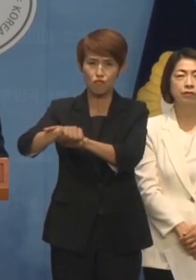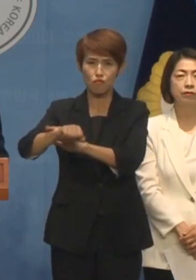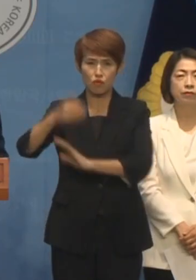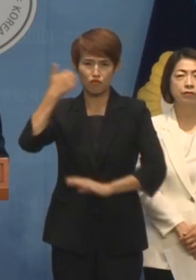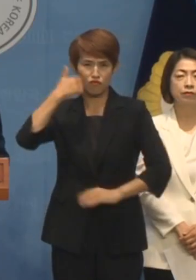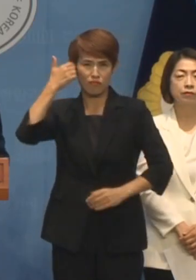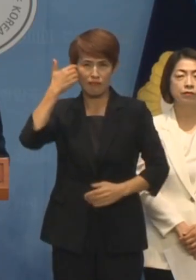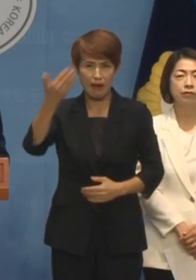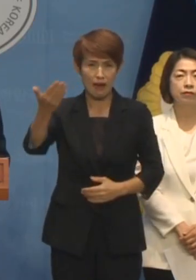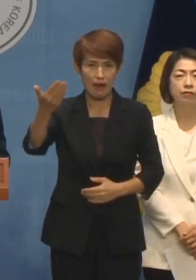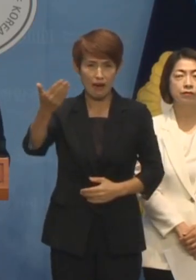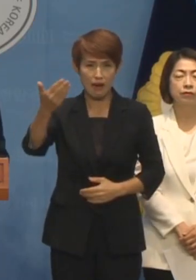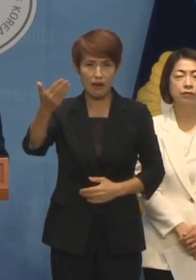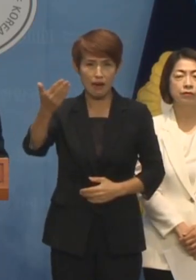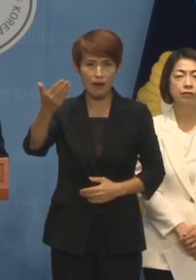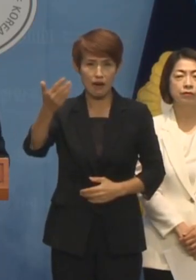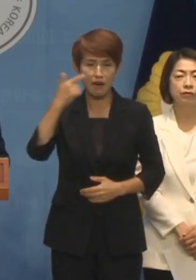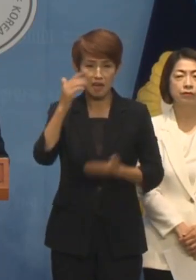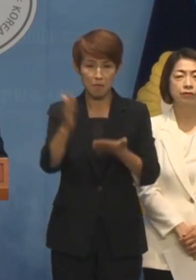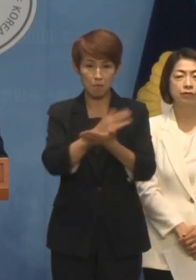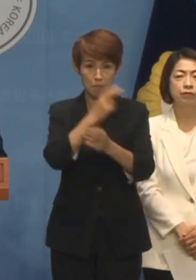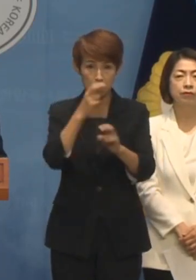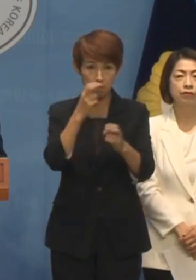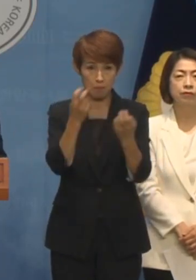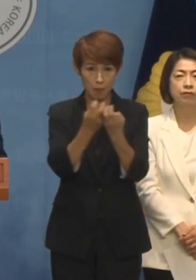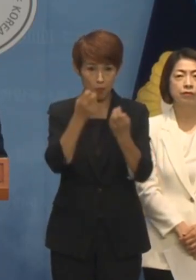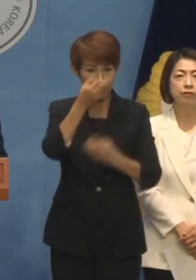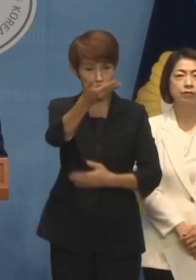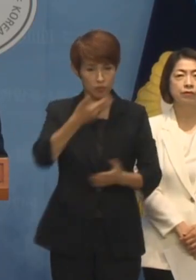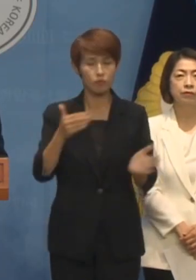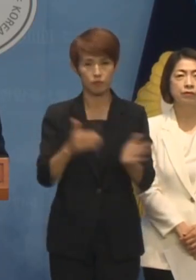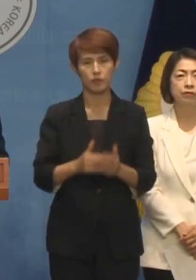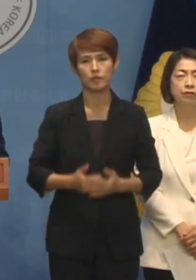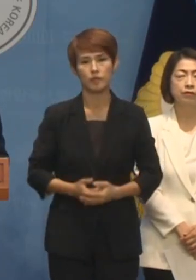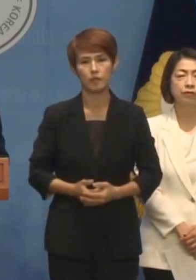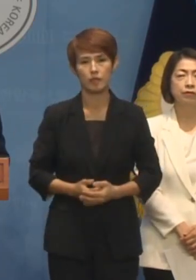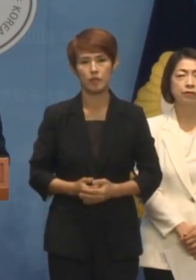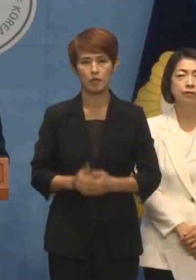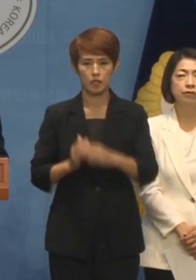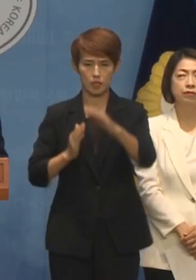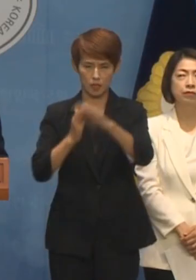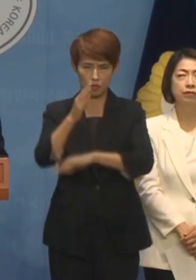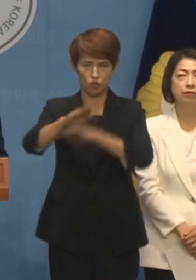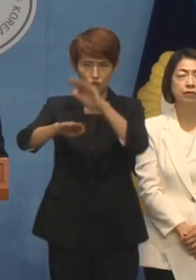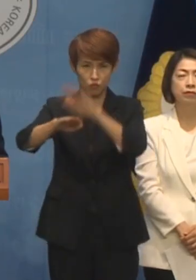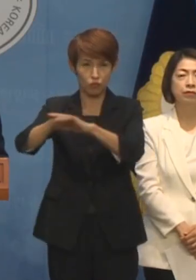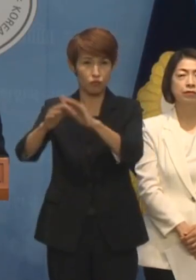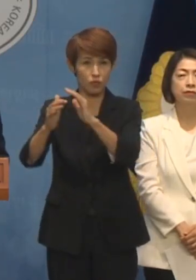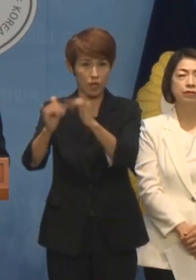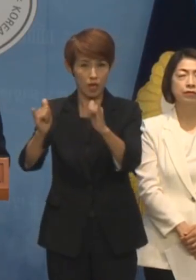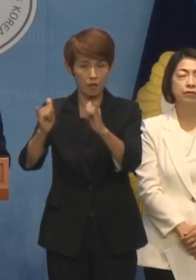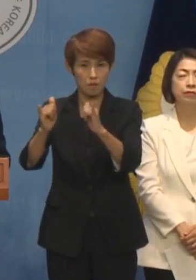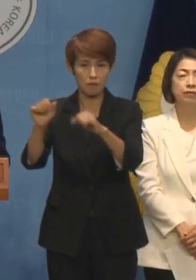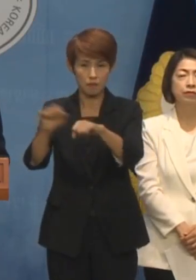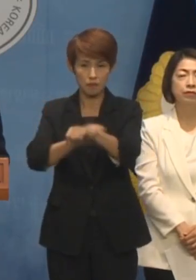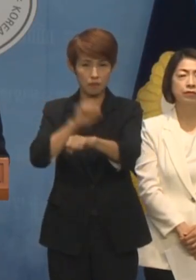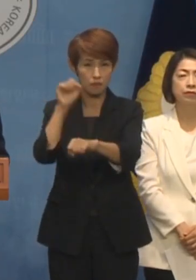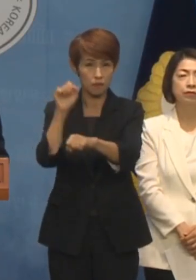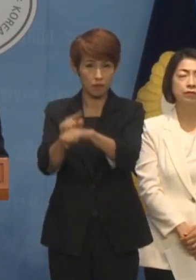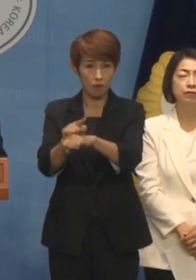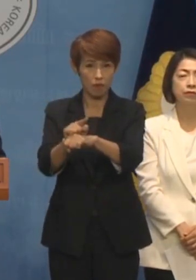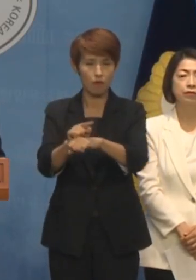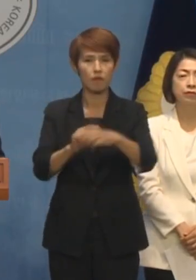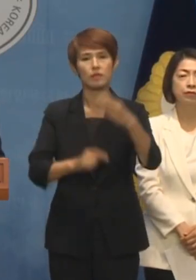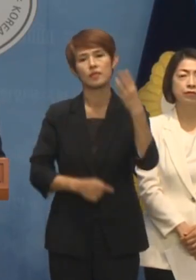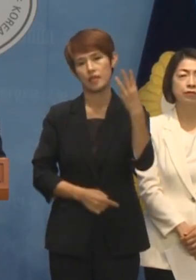그 감별법을 제시해 주었습니다. 대한민국의 극우 인사의 공통 특징